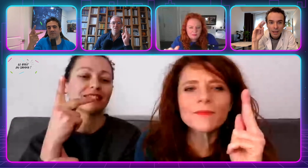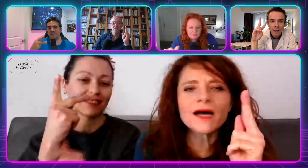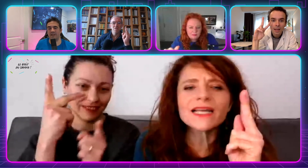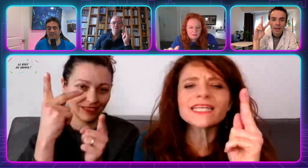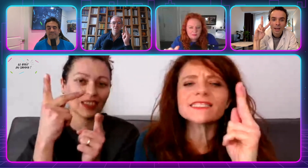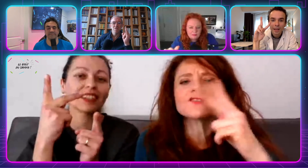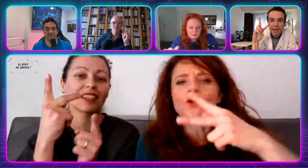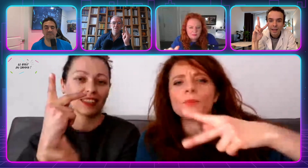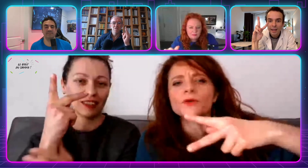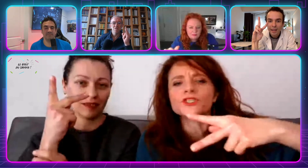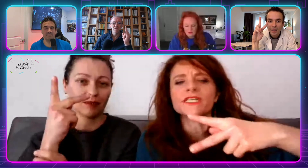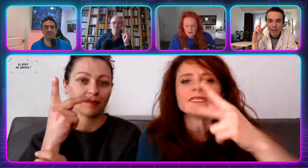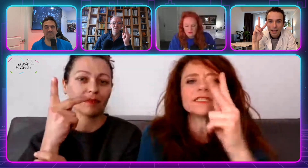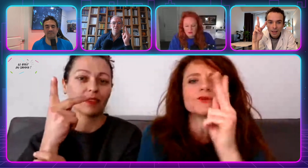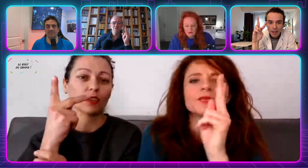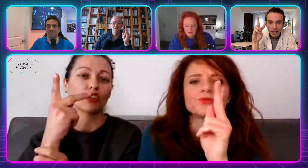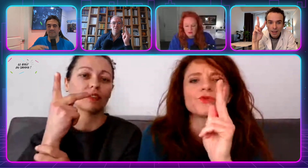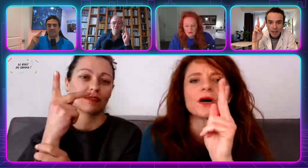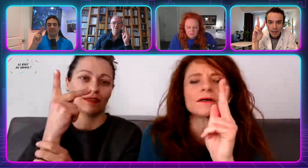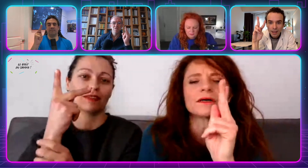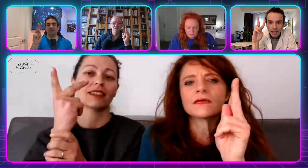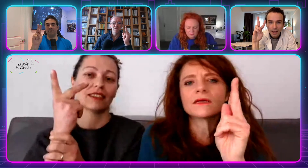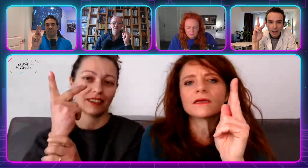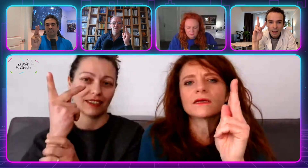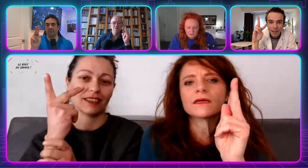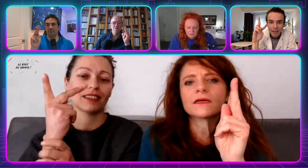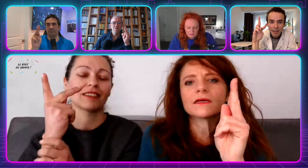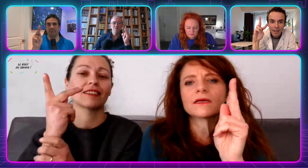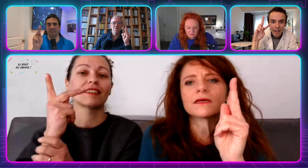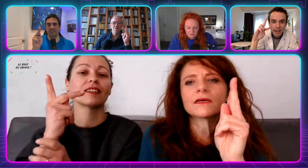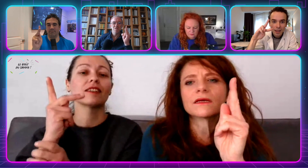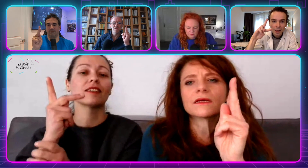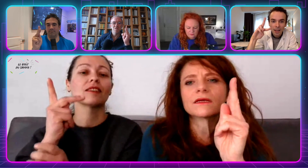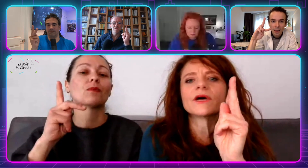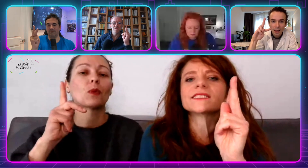Ah, c'est c'est pas. clair. Ah, Alex, t'es trop penché. Il doit être plus droit.